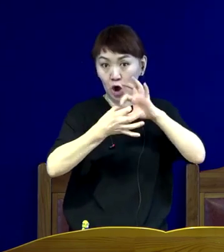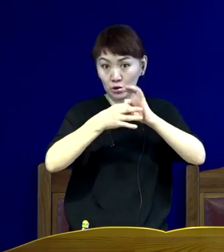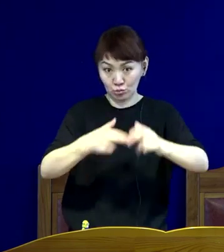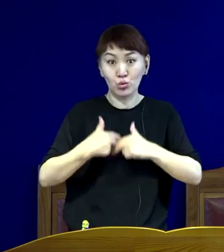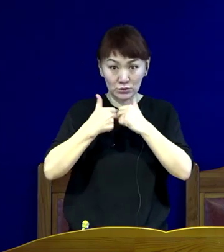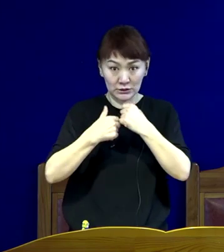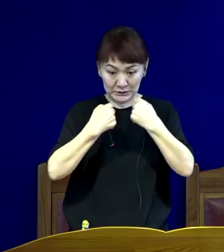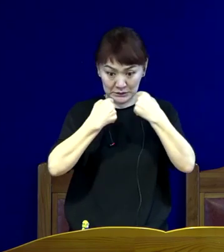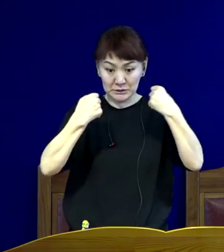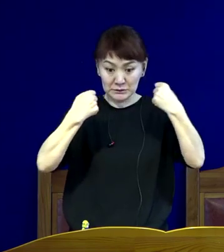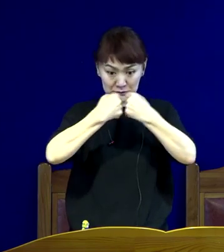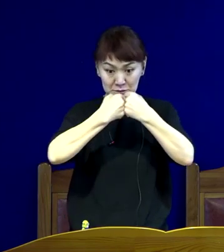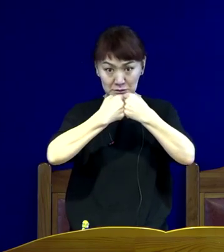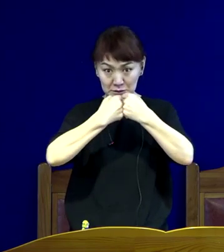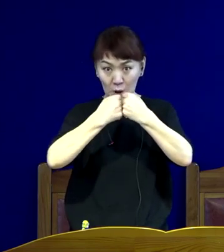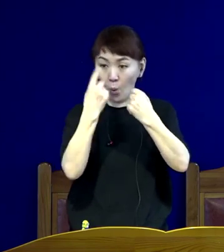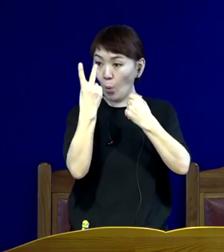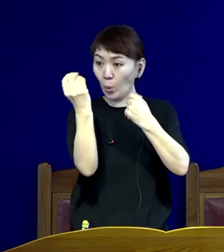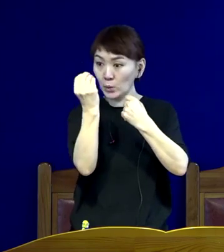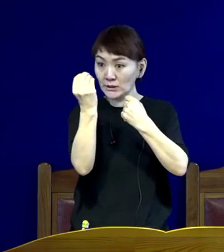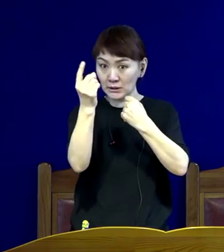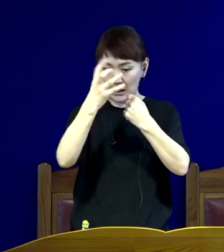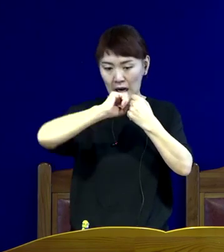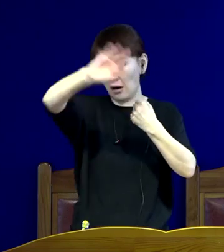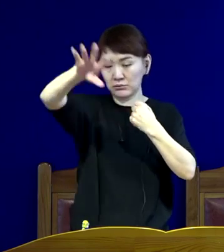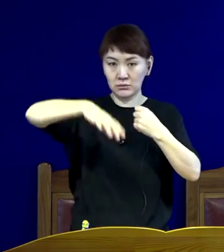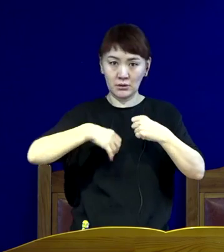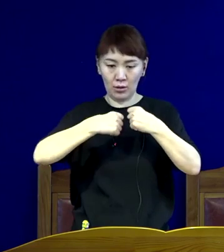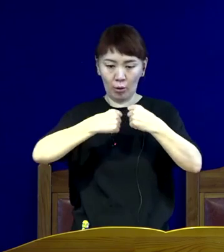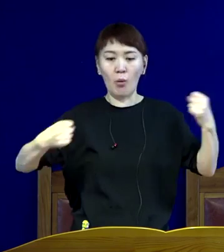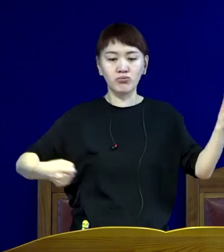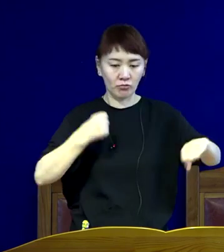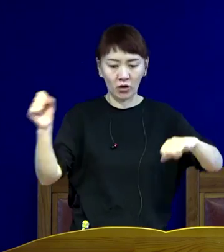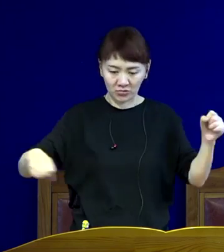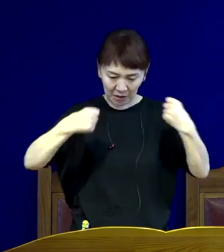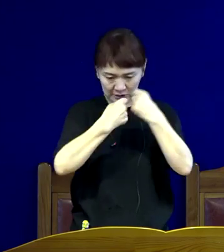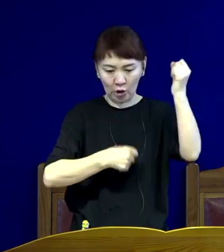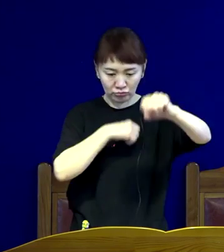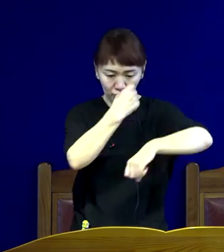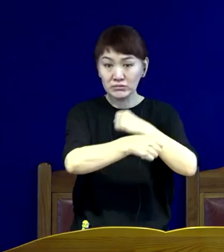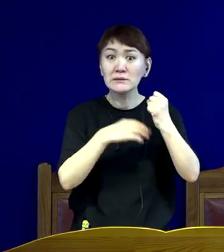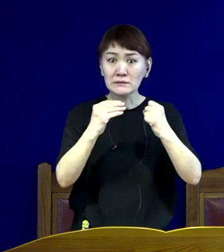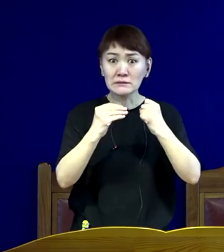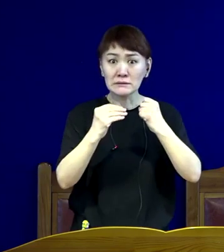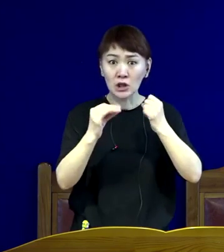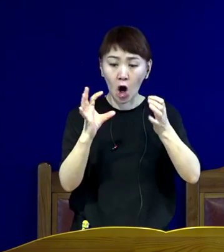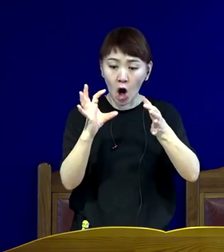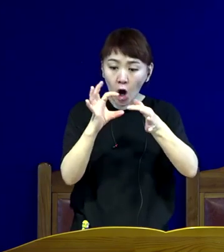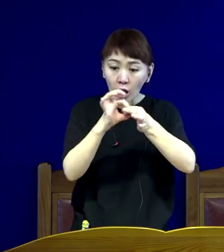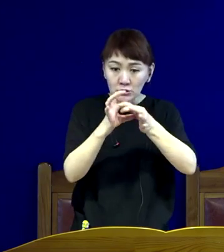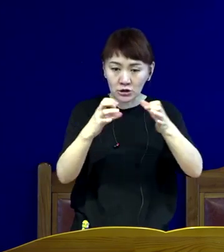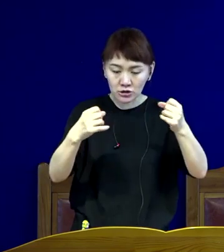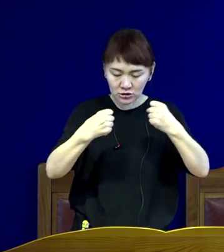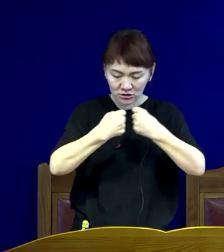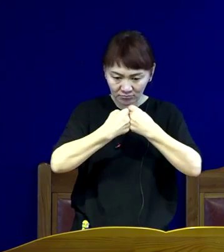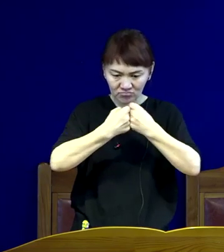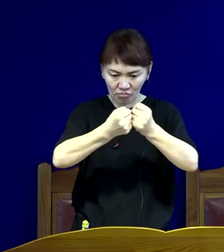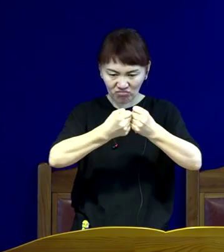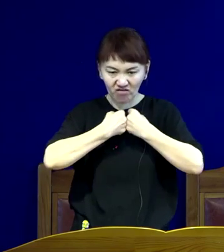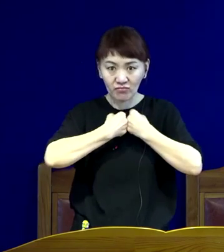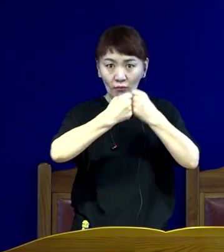Хоёр яс хоорондоо нийлээд юу ч хийж чадахгүй шүү дээ. Тэгэхээр холбож өгж байгаа үеийг хин хийж өгж байгаа вэ гэхээр бурхан хийж өгж байгаа үүрэг